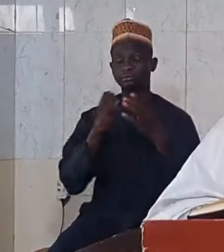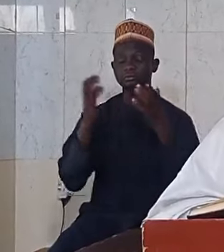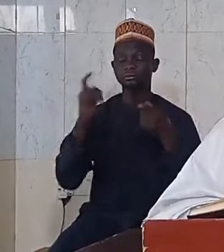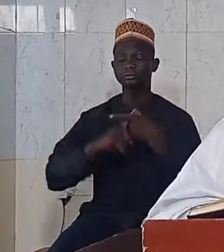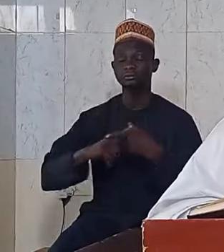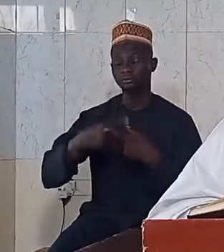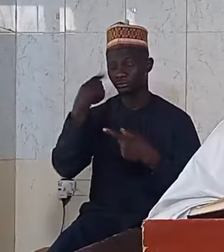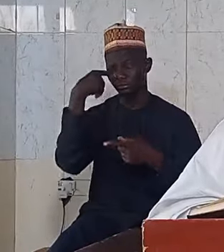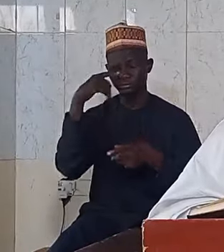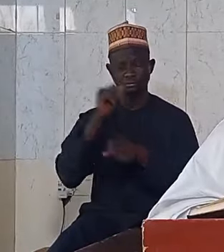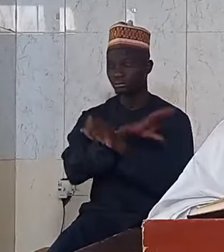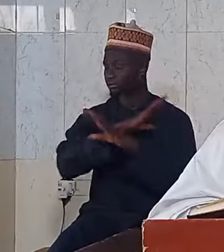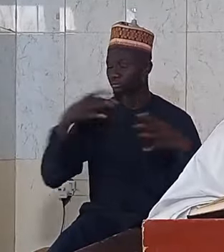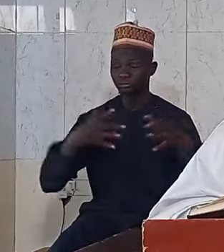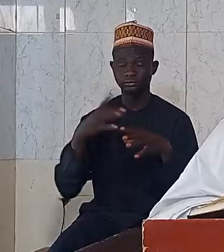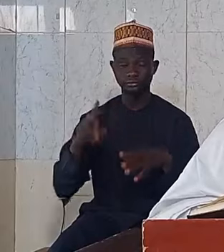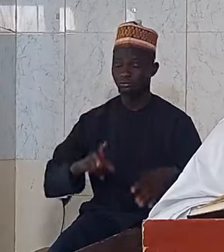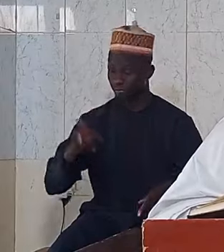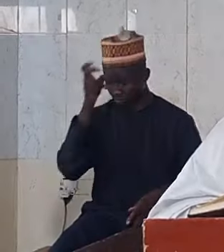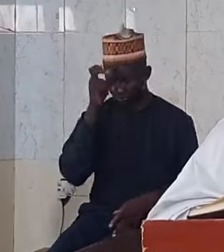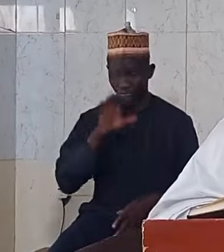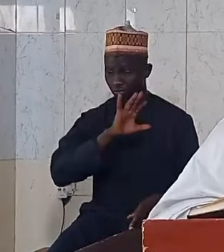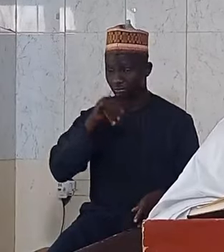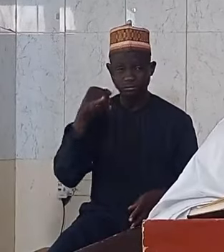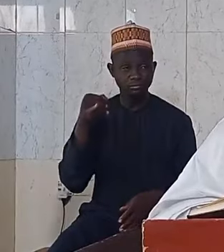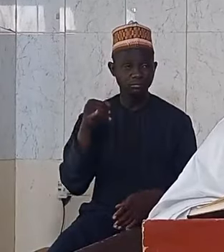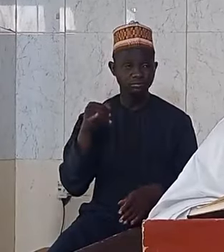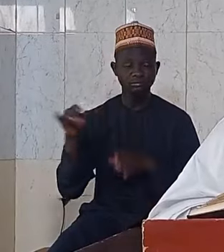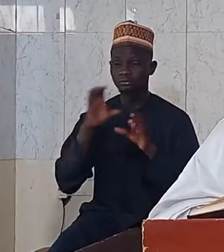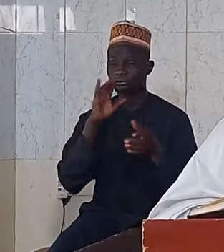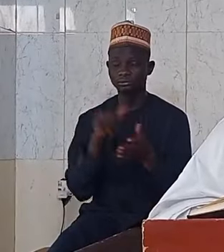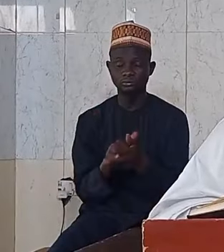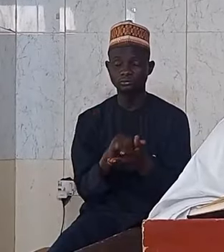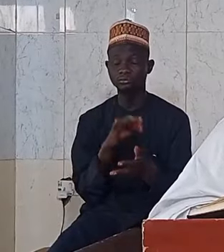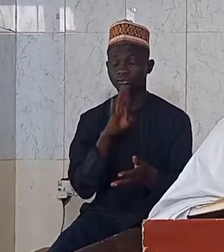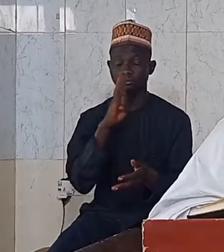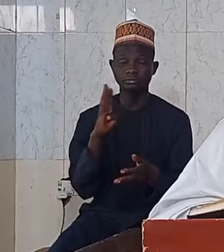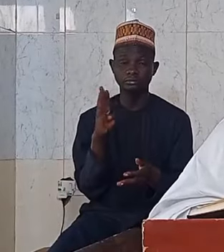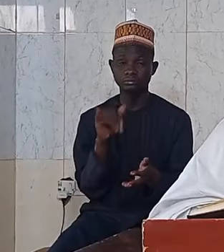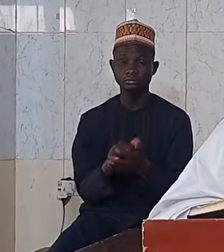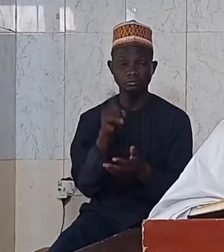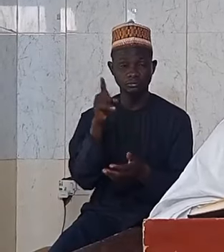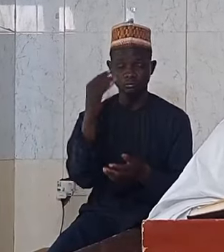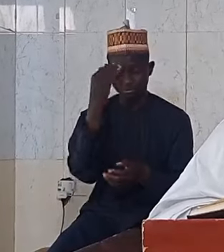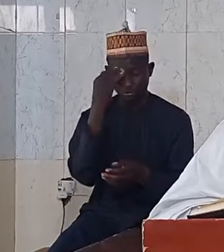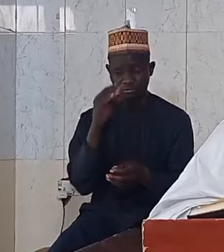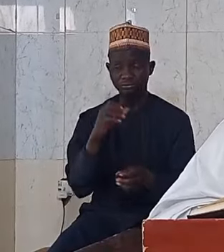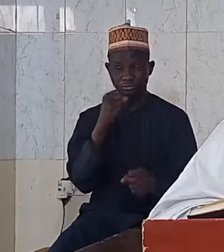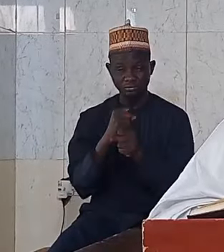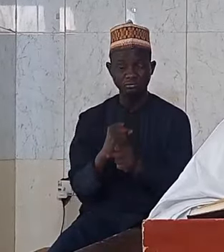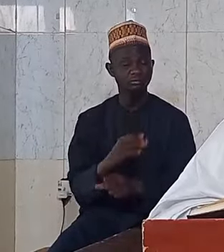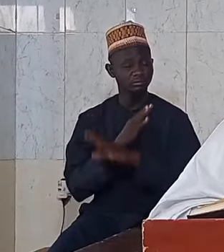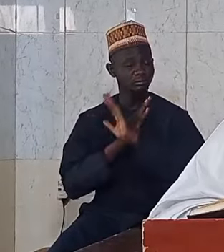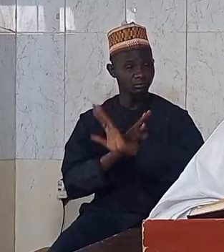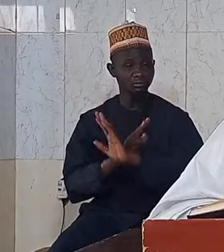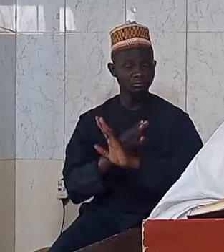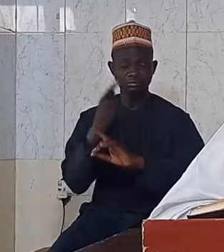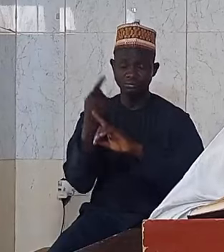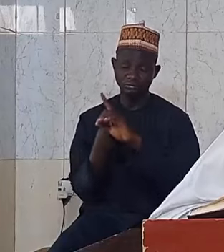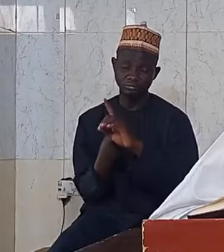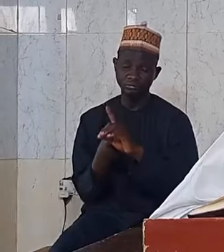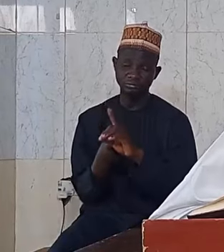na manufa kar ka tsorata kawai dai ka tabbatar da cewa ka samar wa kanka kariya daga